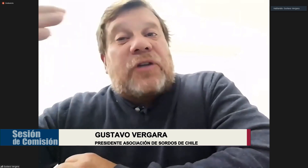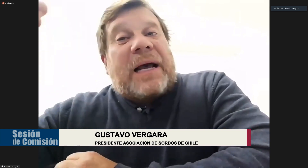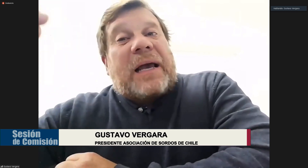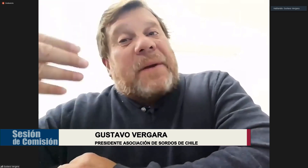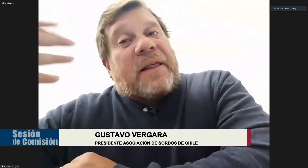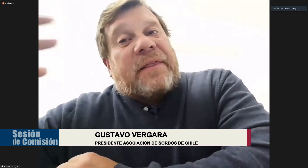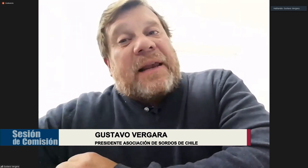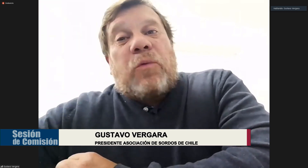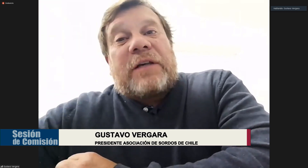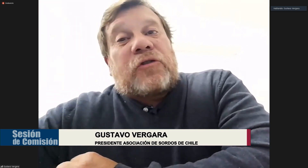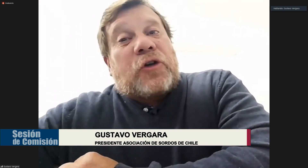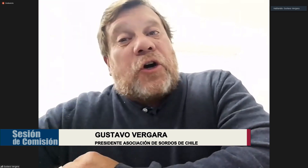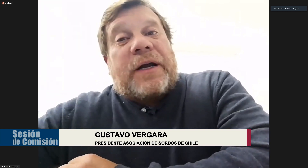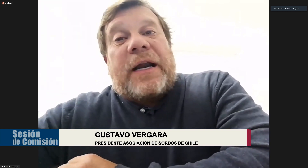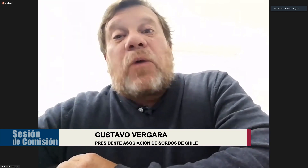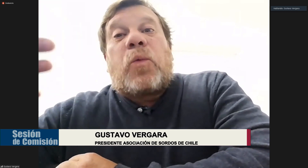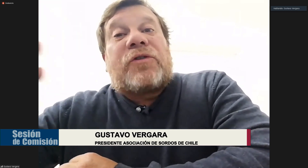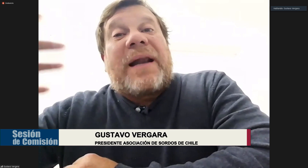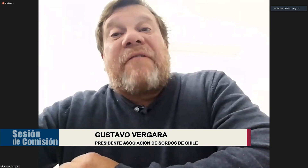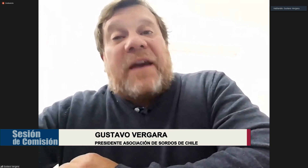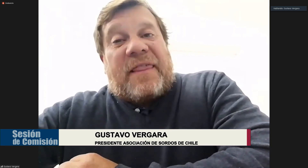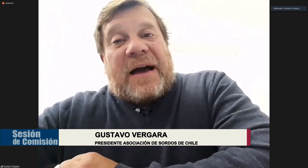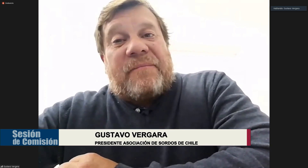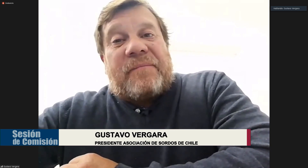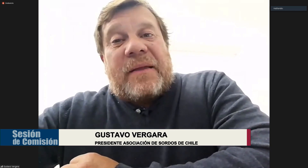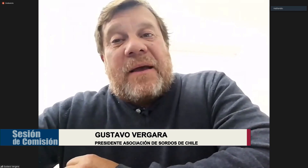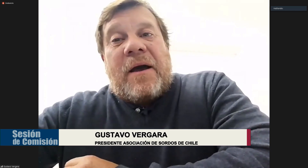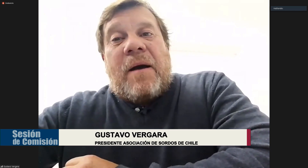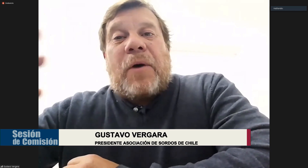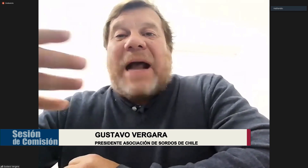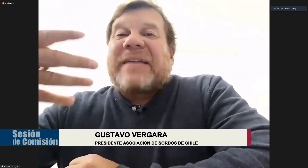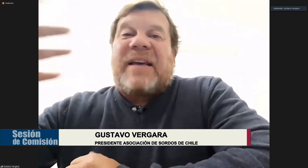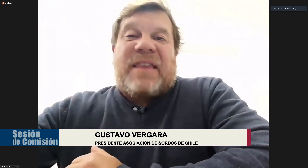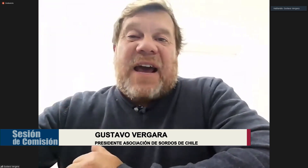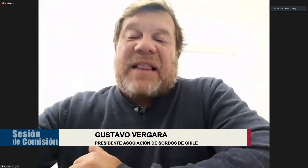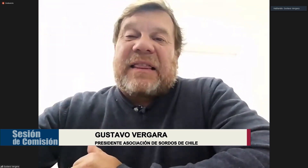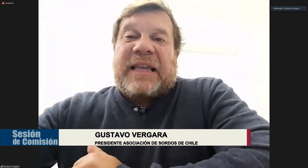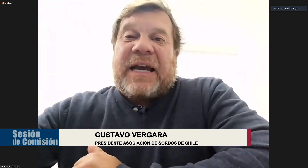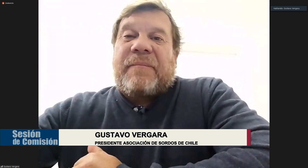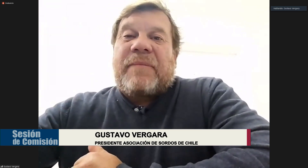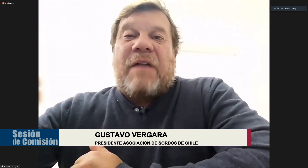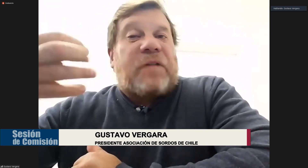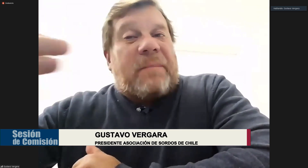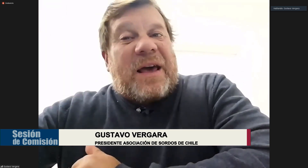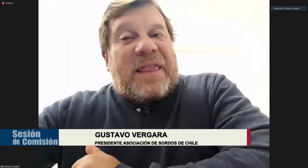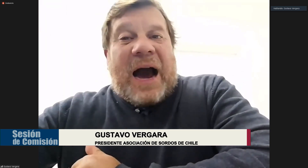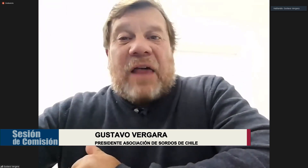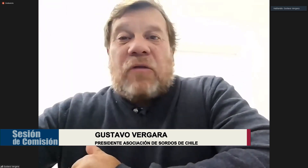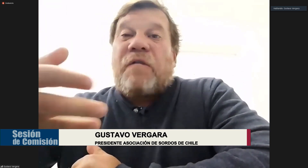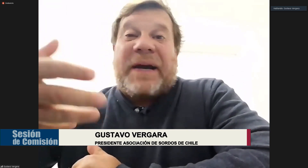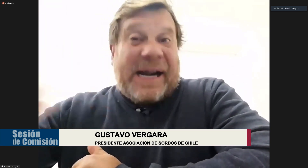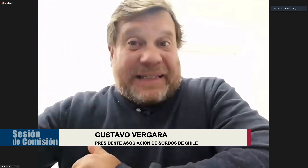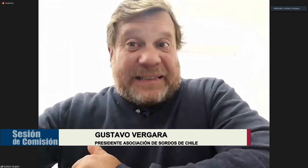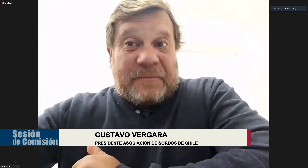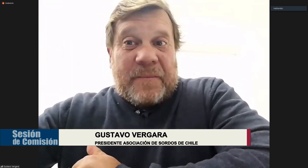que pierde la audición en el curso de la vida por accidente, enfermedad o vejez,